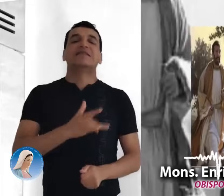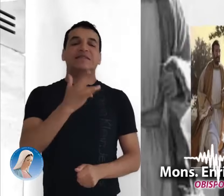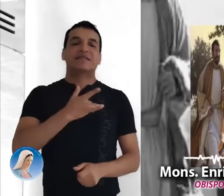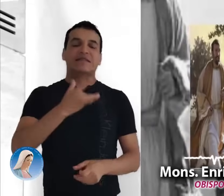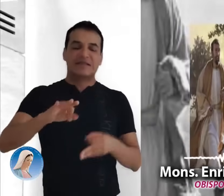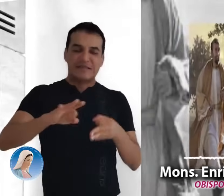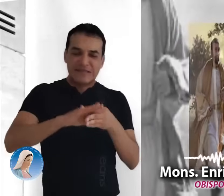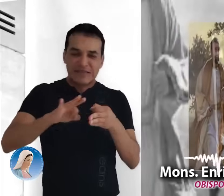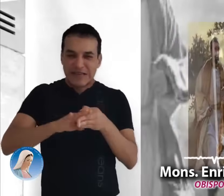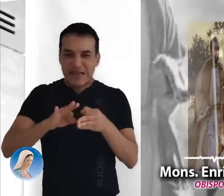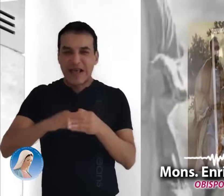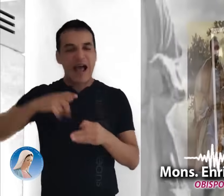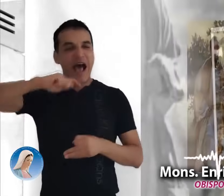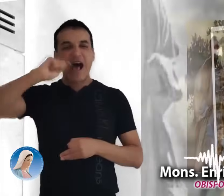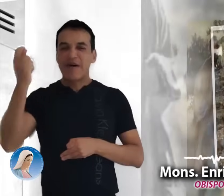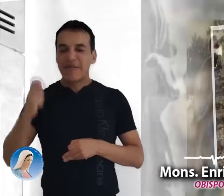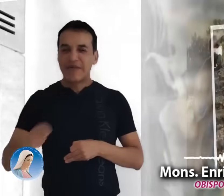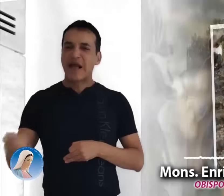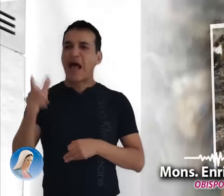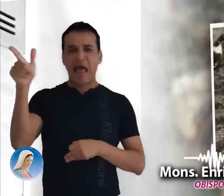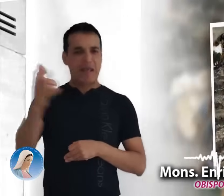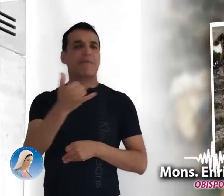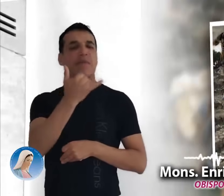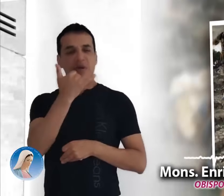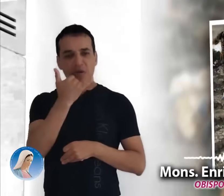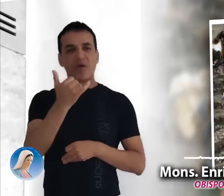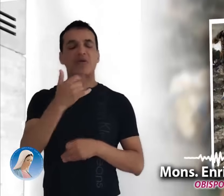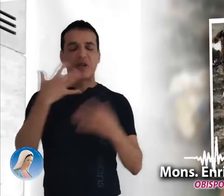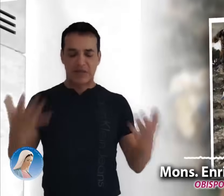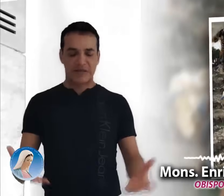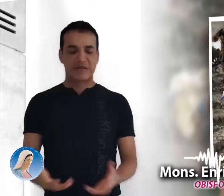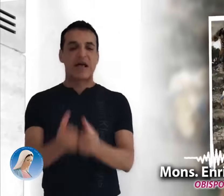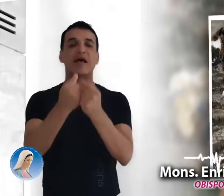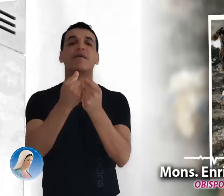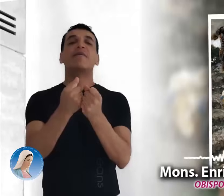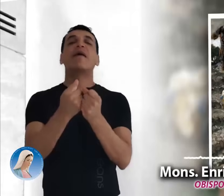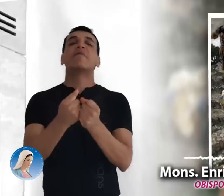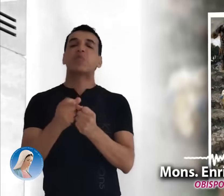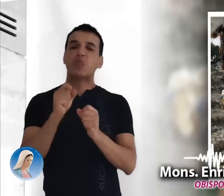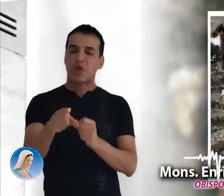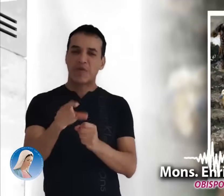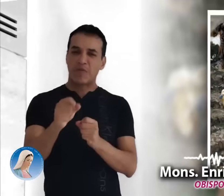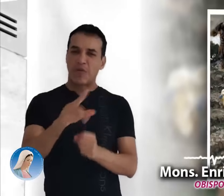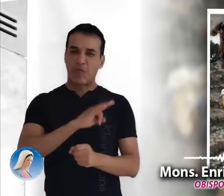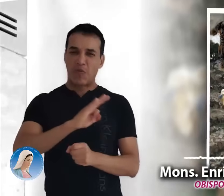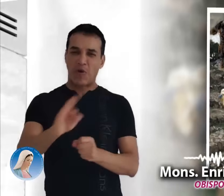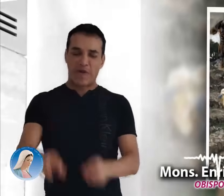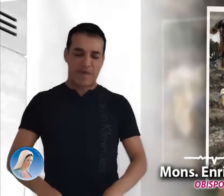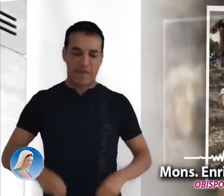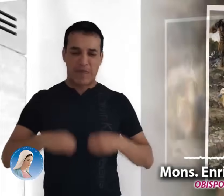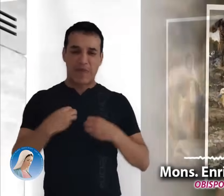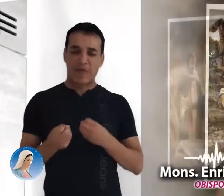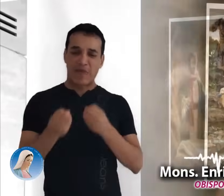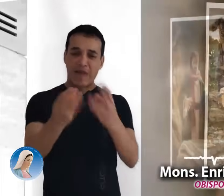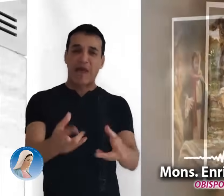que perdona y que salva, su poder que da vida y resucita, su amor incondicional.